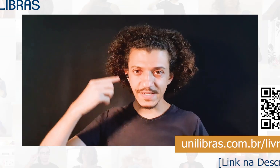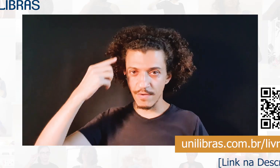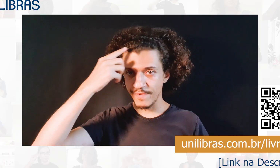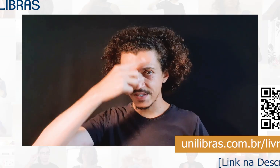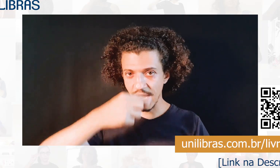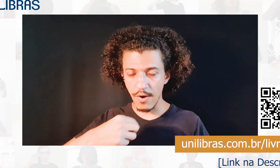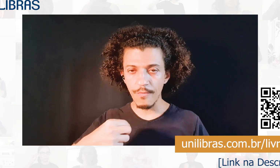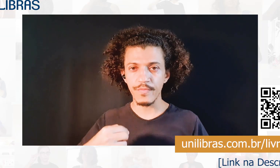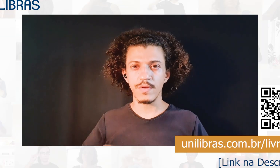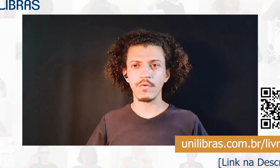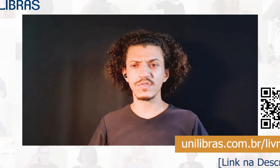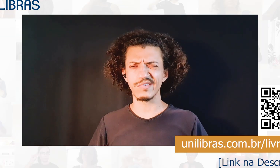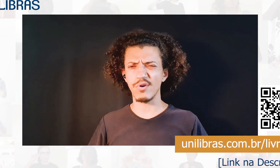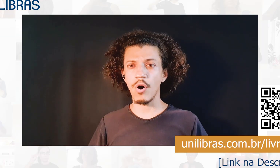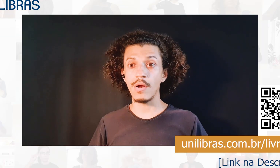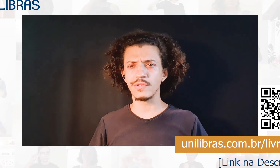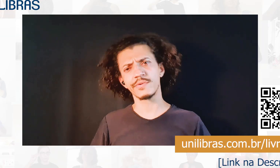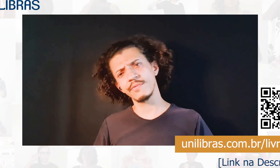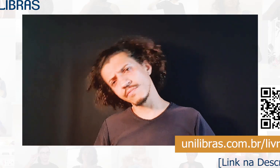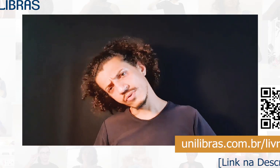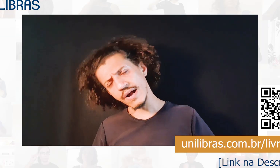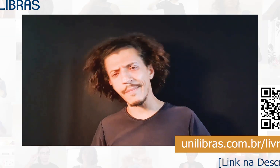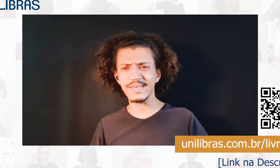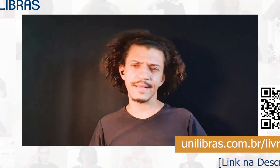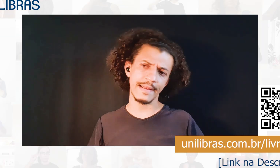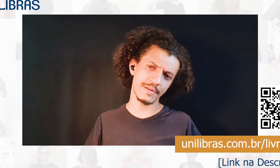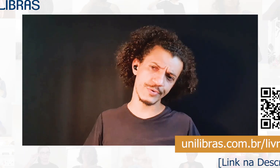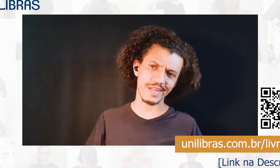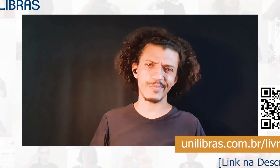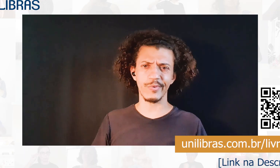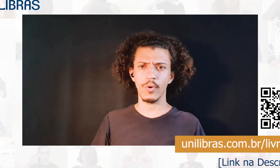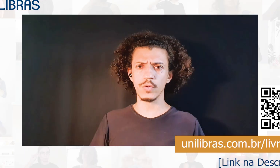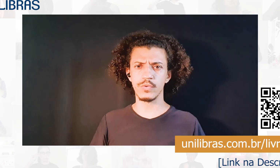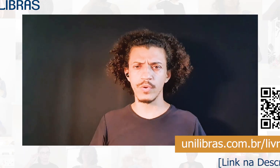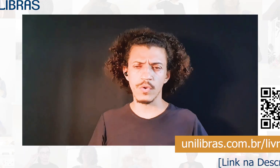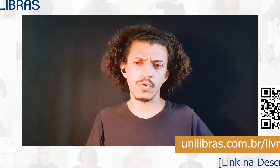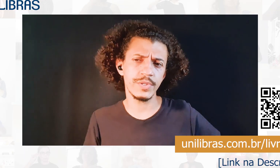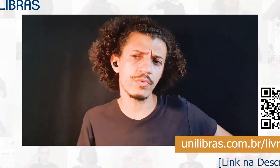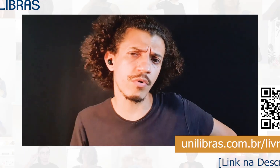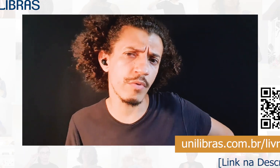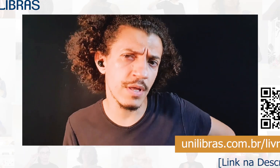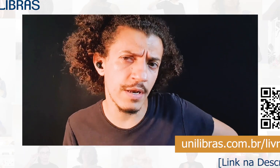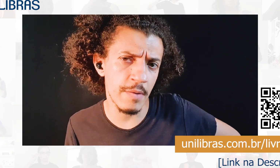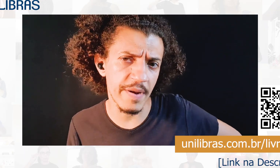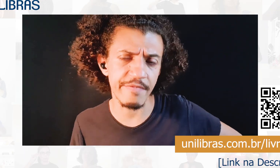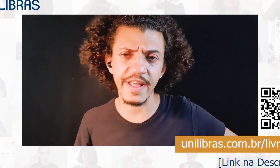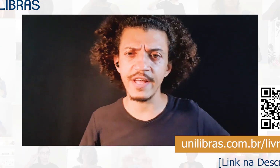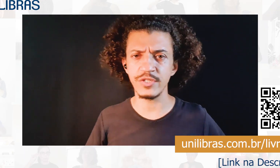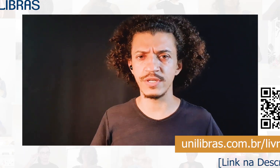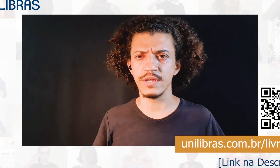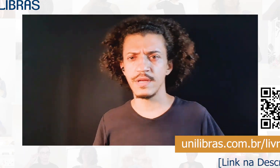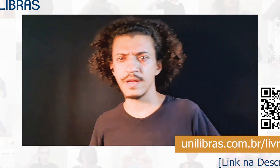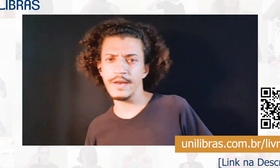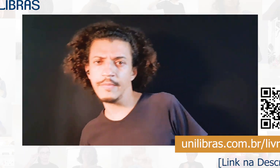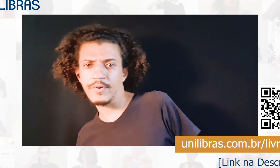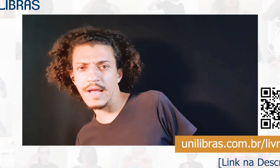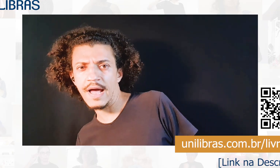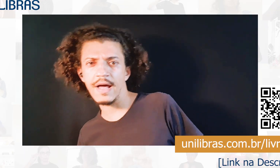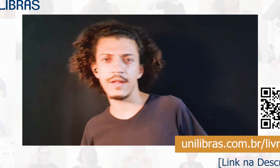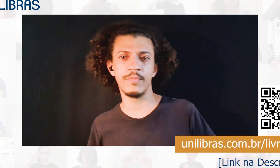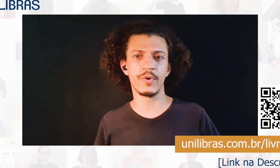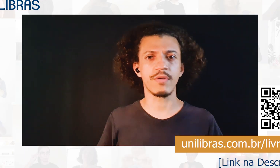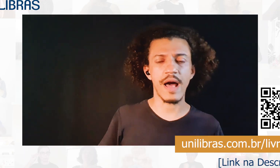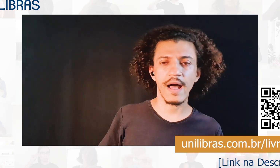sua expressão facial, com seus olhos, com sua cabeça inclinando de um lado para o outro, com o seu tronco inclinando para frente, inclinando